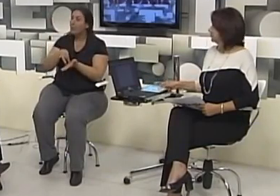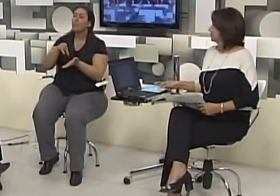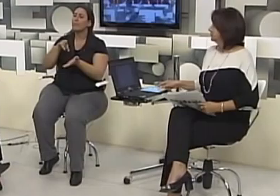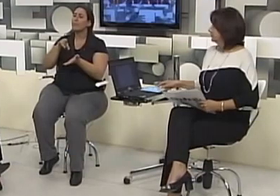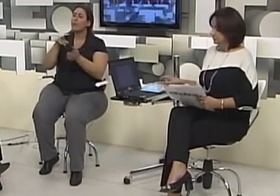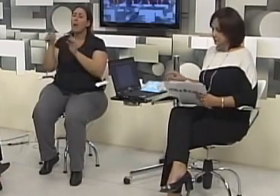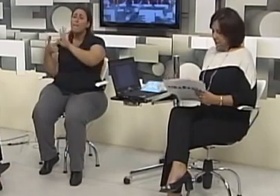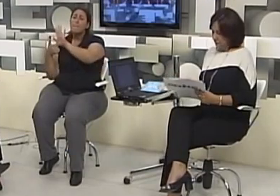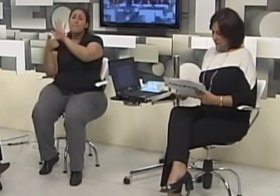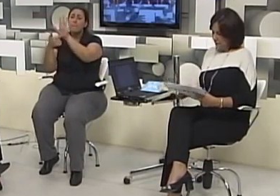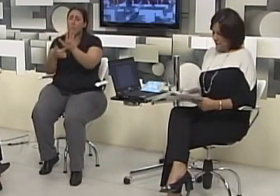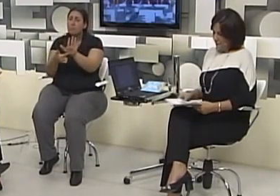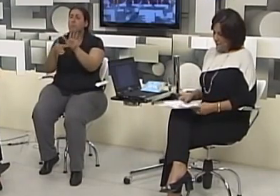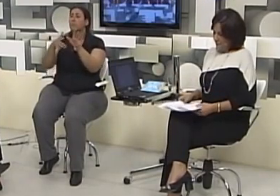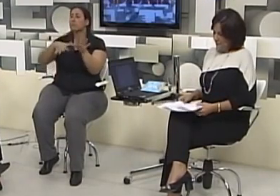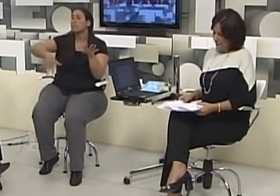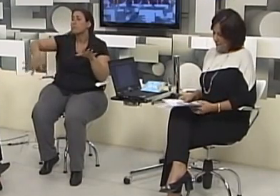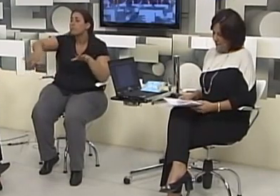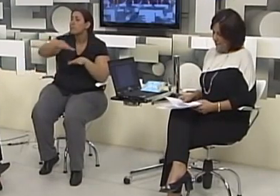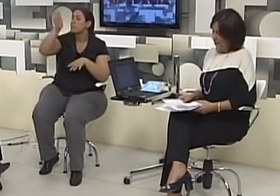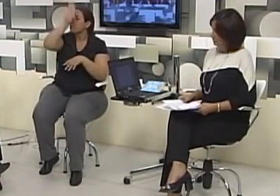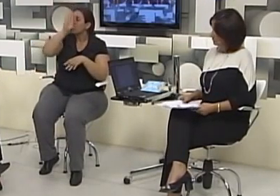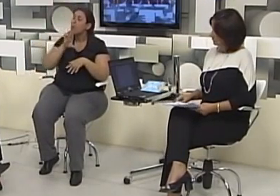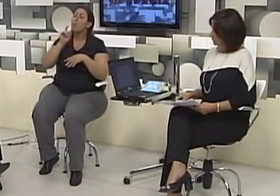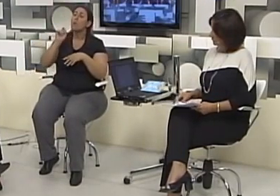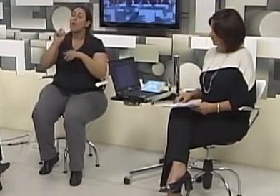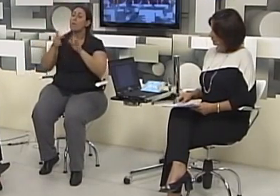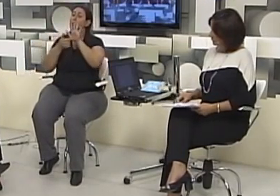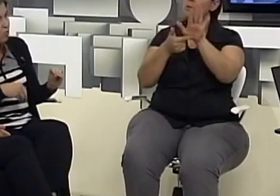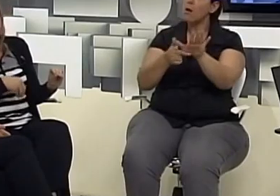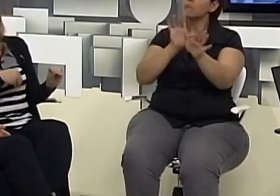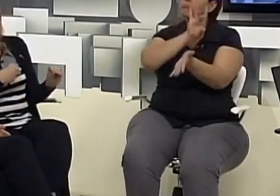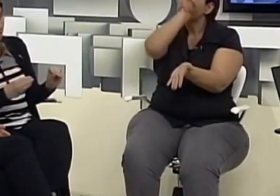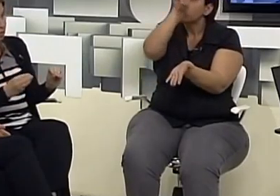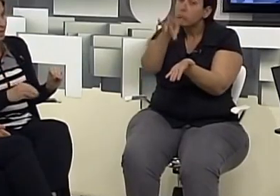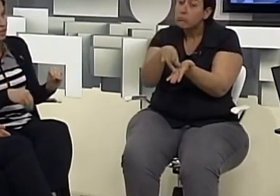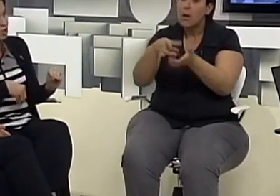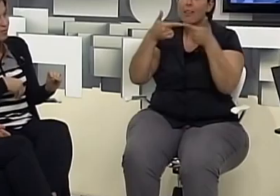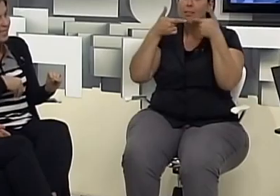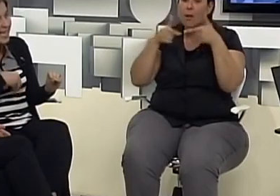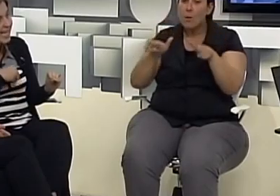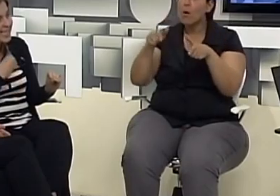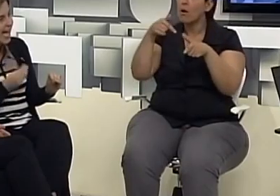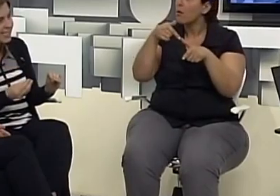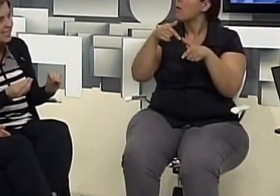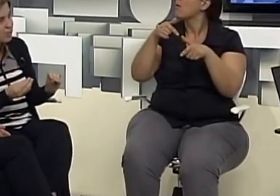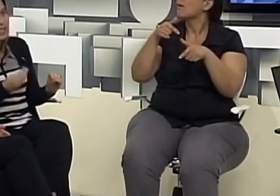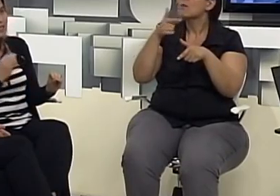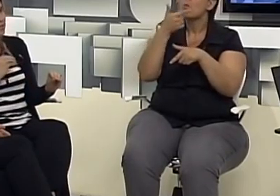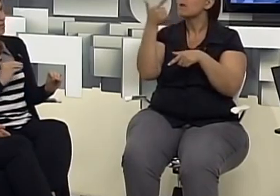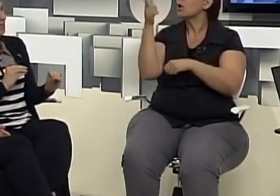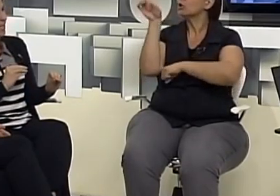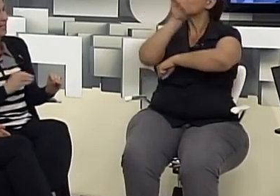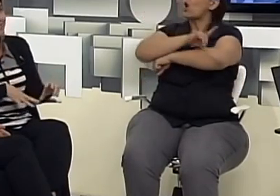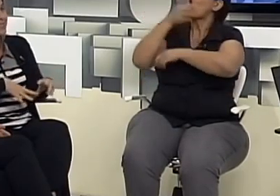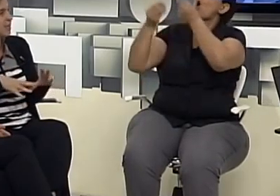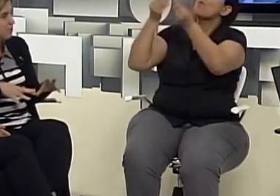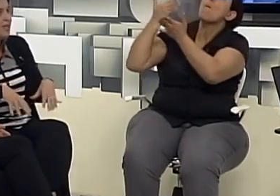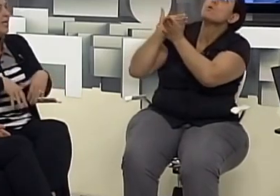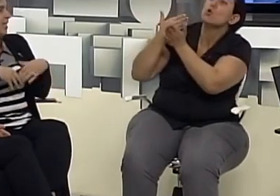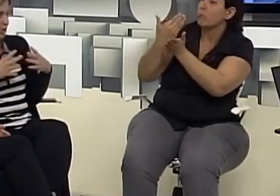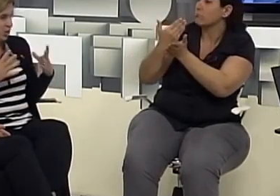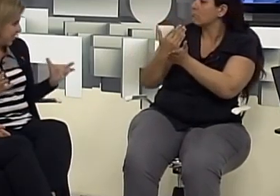contexto educacional e das políticas uma regulamentação de algo, de uma língua, que a gente não tem nem a data do início da sua existência,